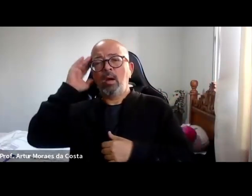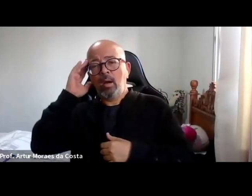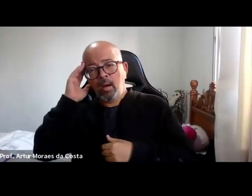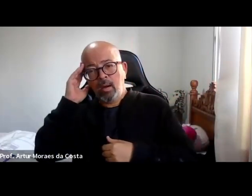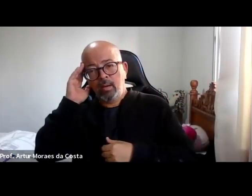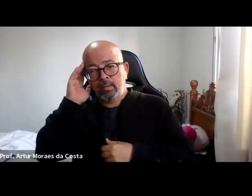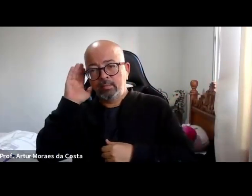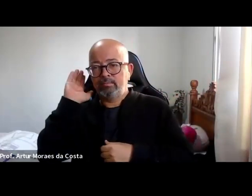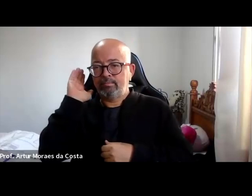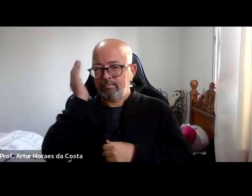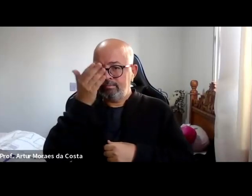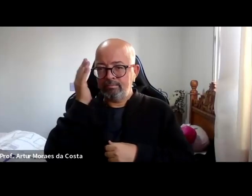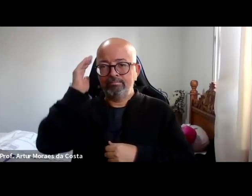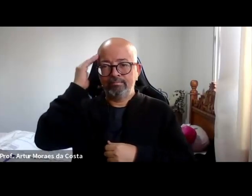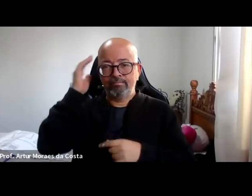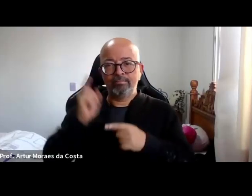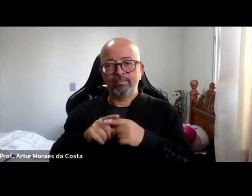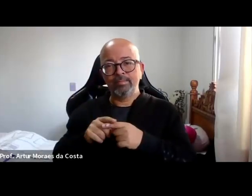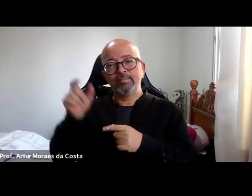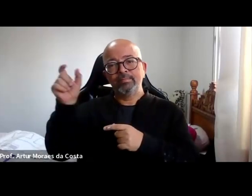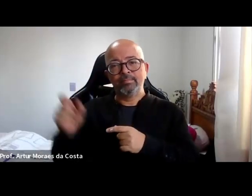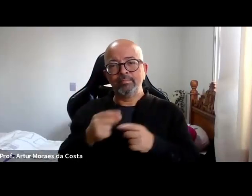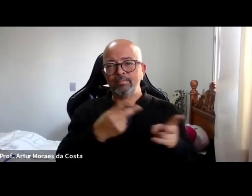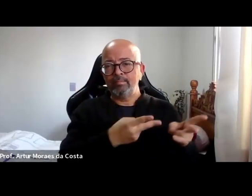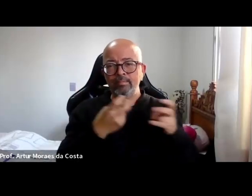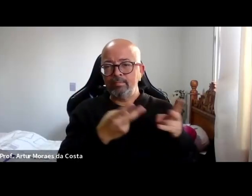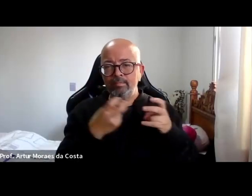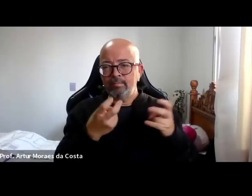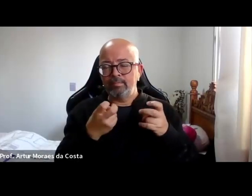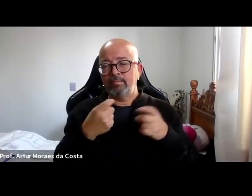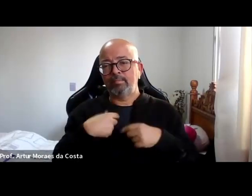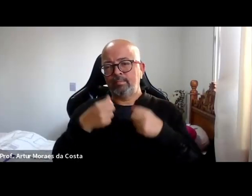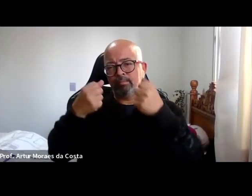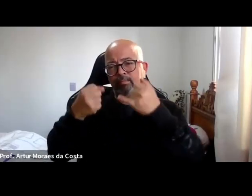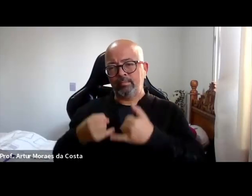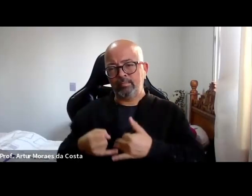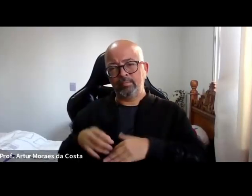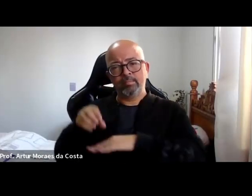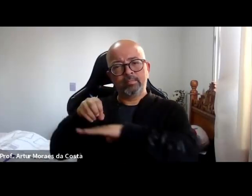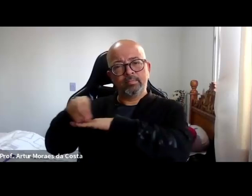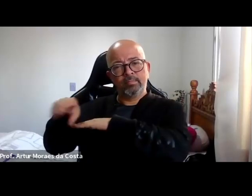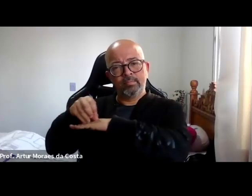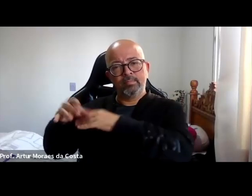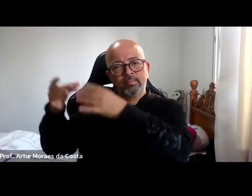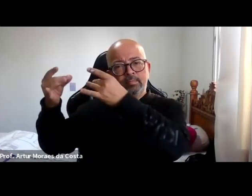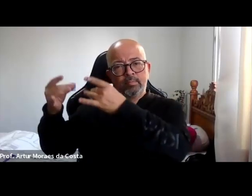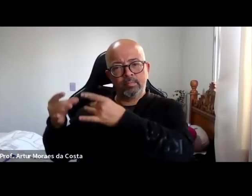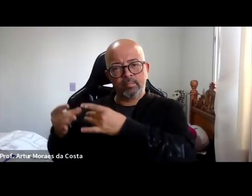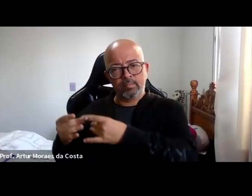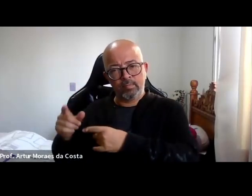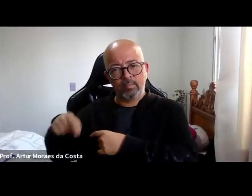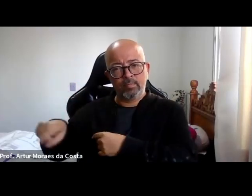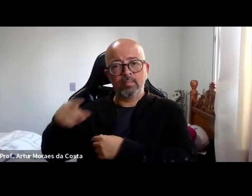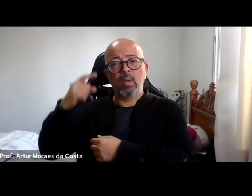actuar responder eh eh tomar decisiones frente al al al entorno participar y que ella